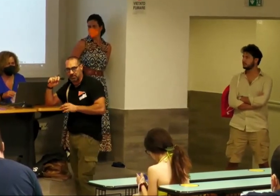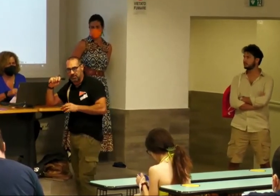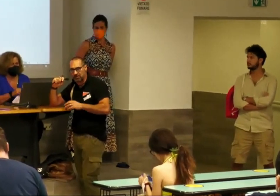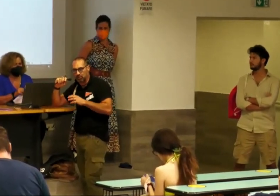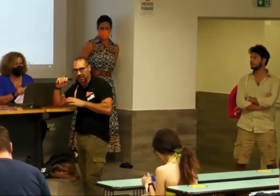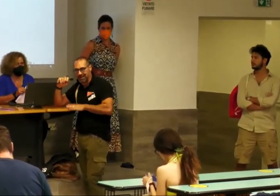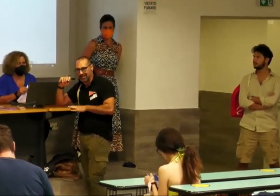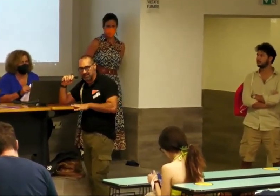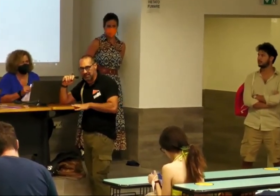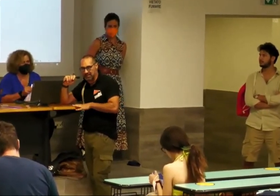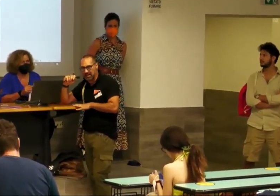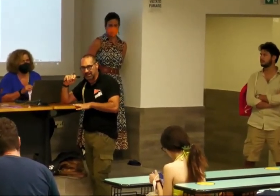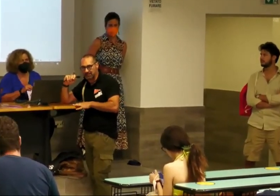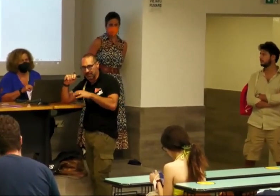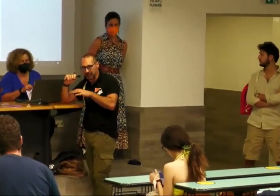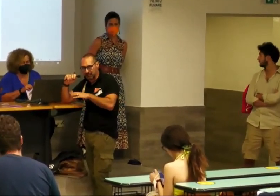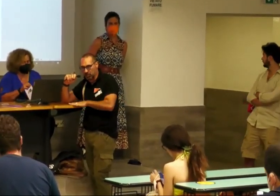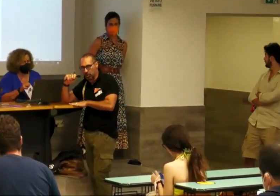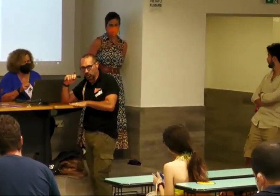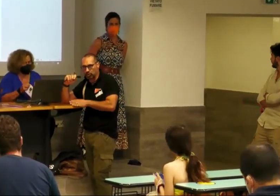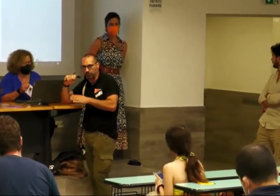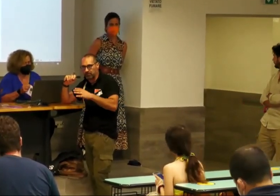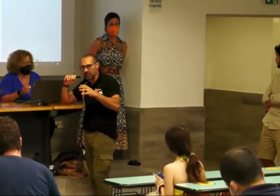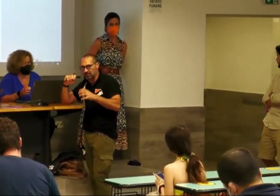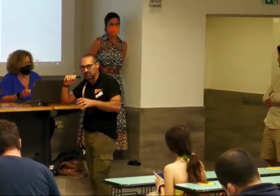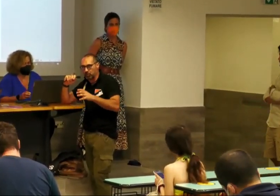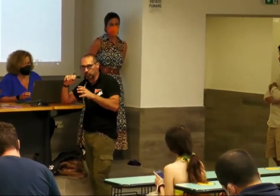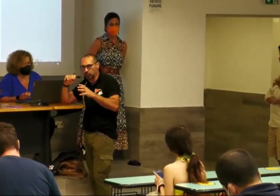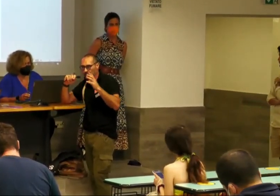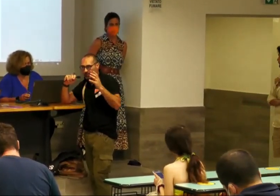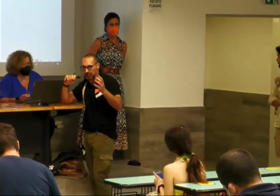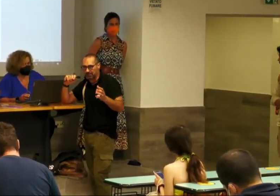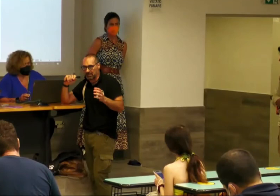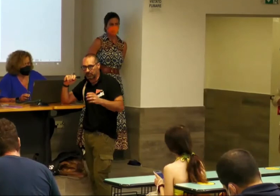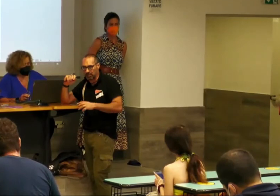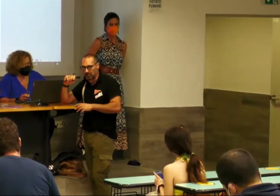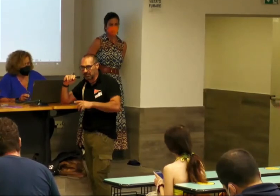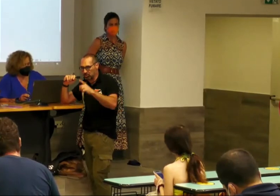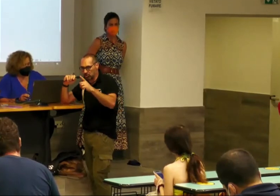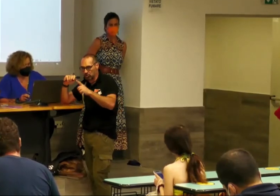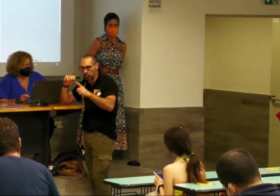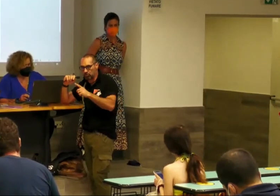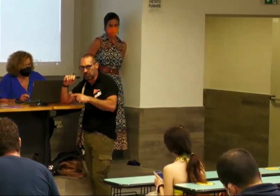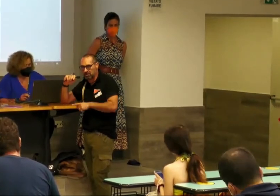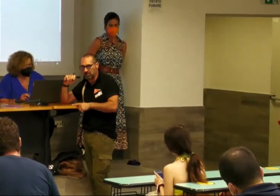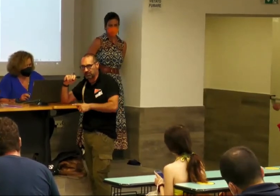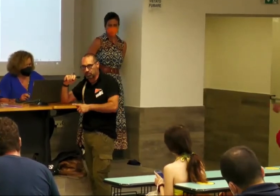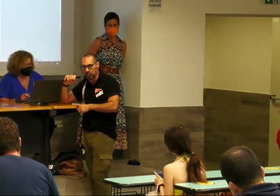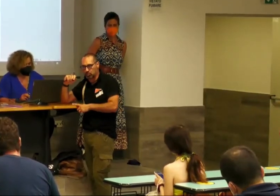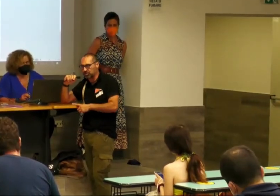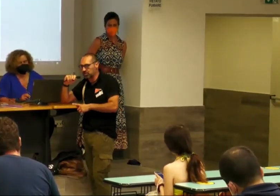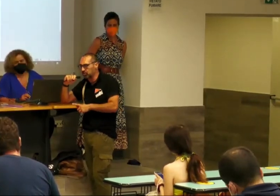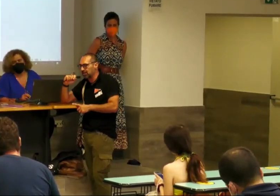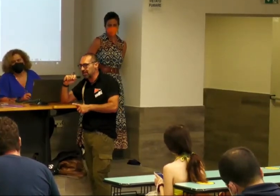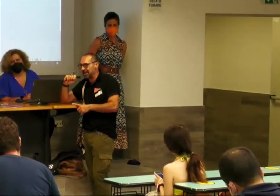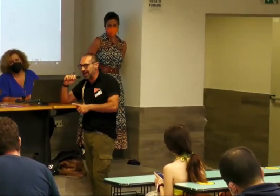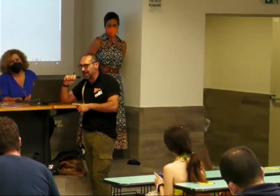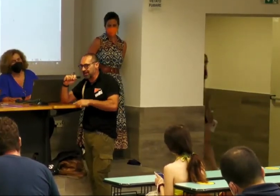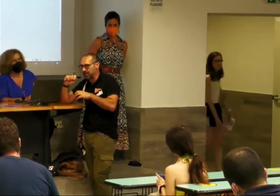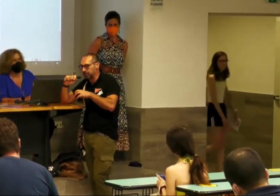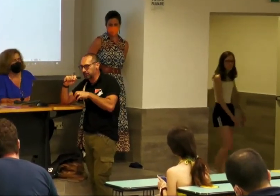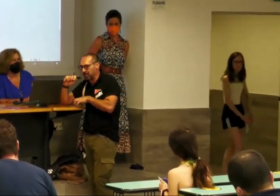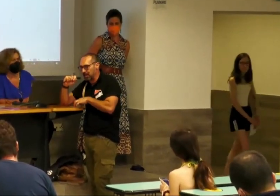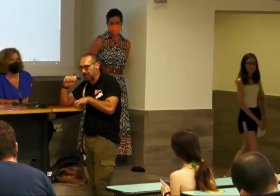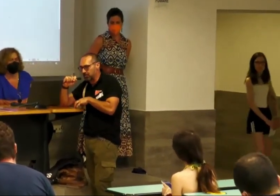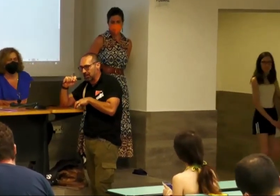sempre riferimento alle segrete didattiche che vi ricordo, rispondono, oltre a telefonicamente ci sono i numeri telefonici sul sito,